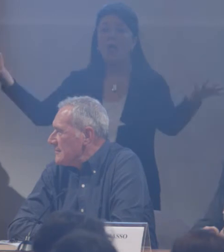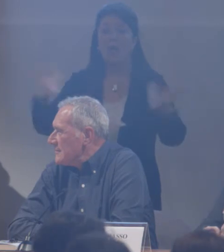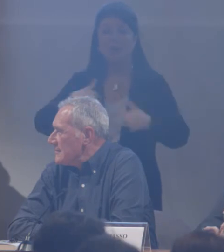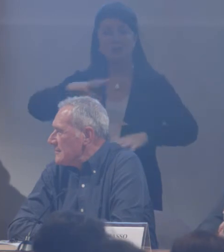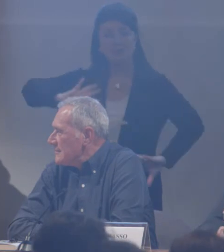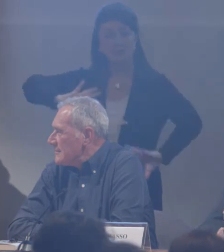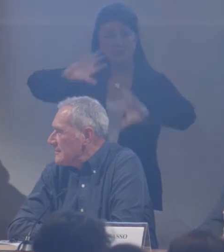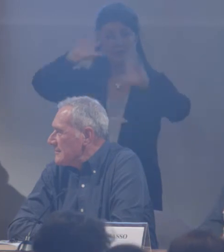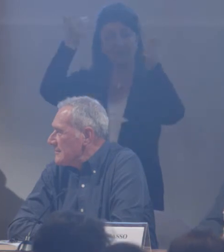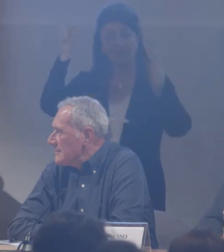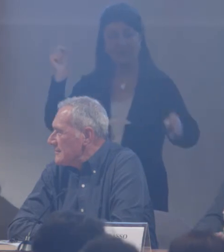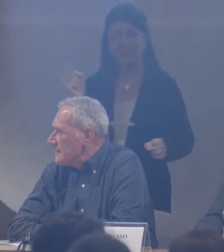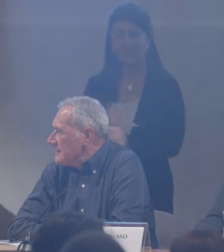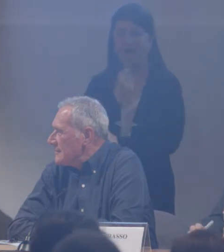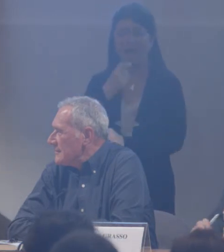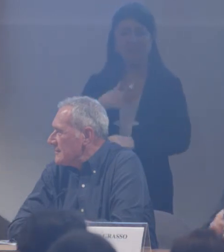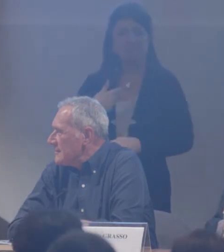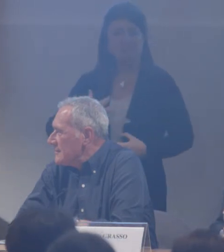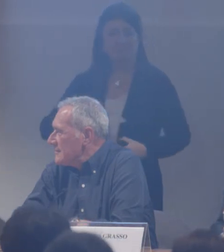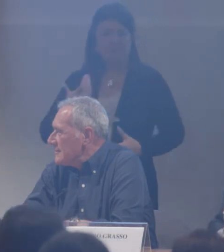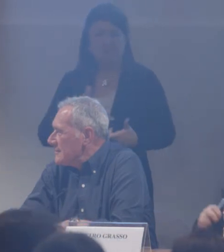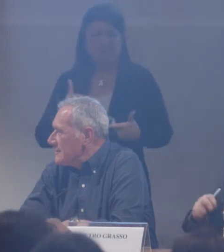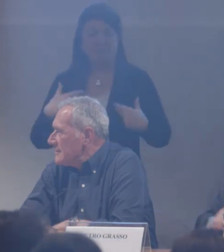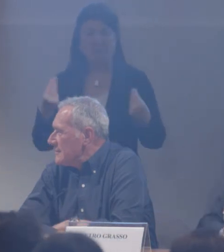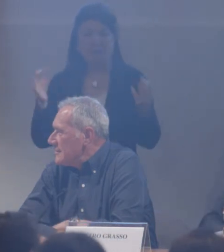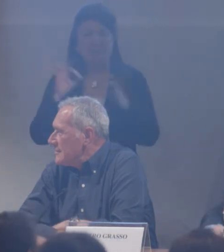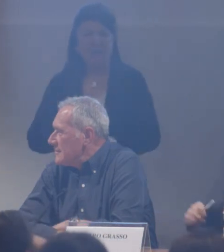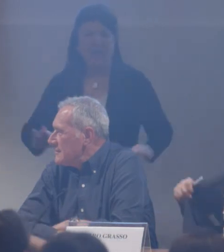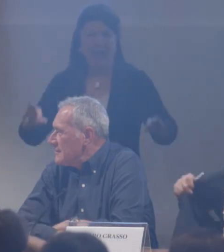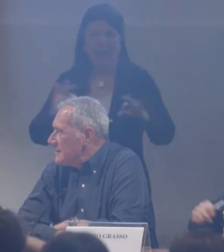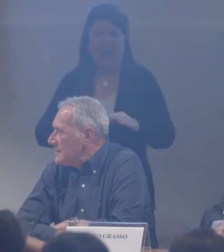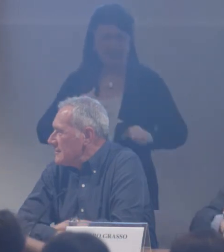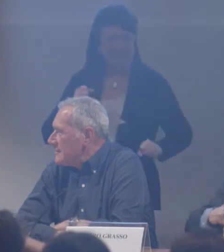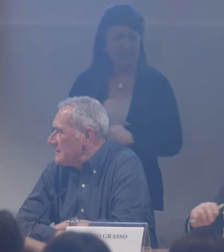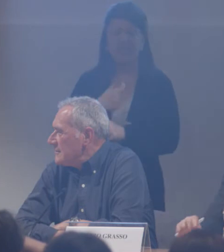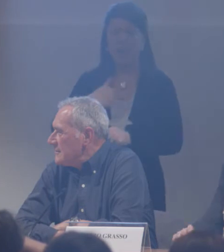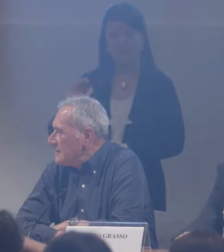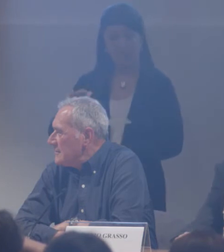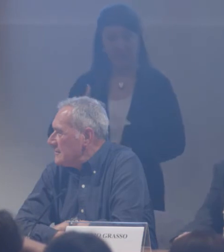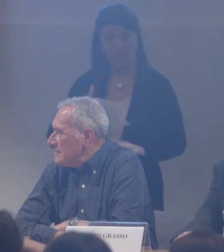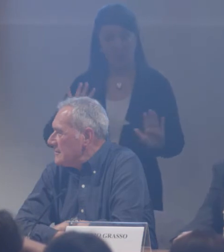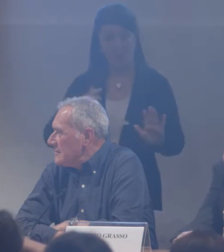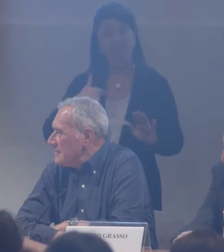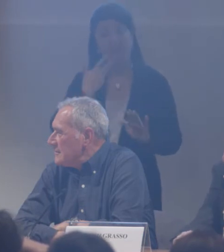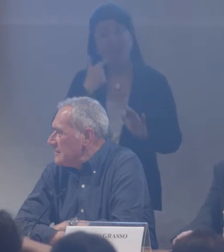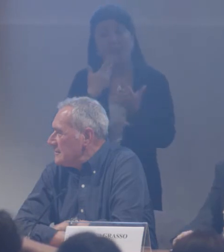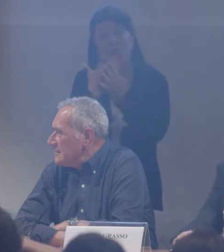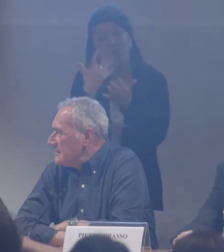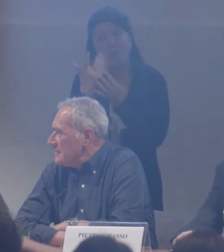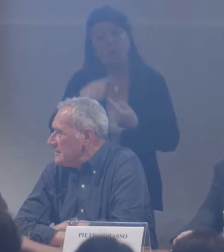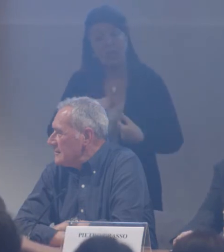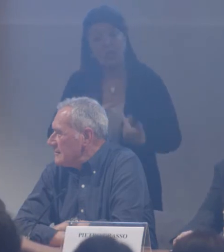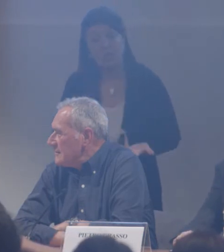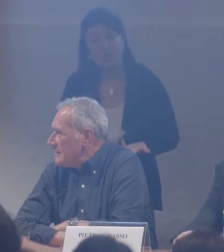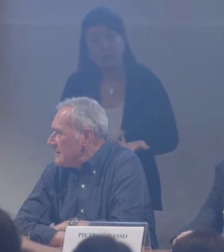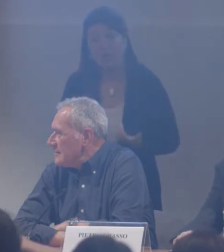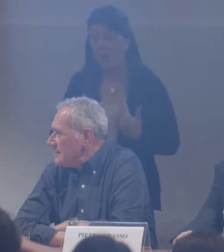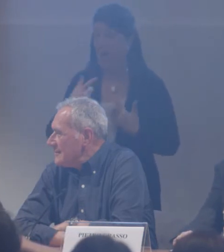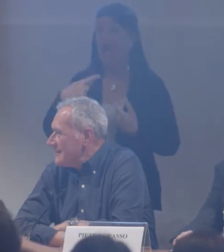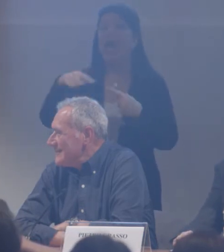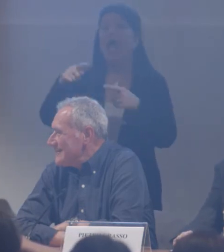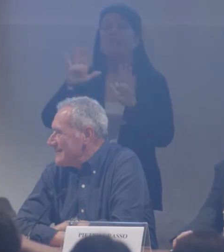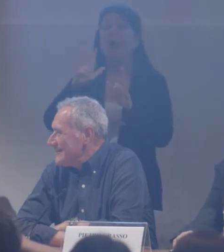bruciato, mannaggia, ma non c'è stato mai un minimo, vabbè, io ero piccolo, ma nelle suore, che non credo che fossero colluse, almeno